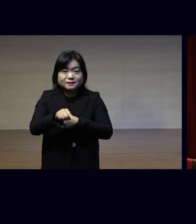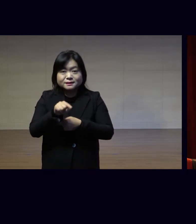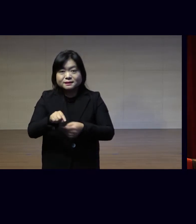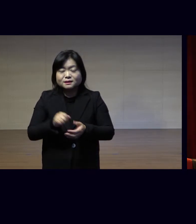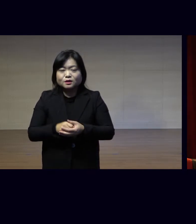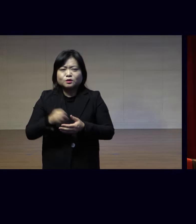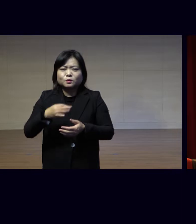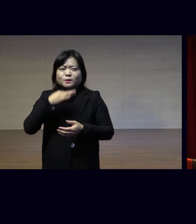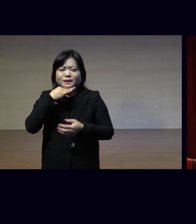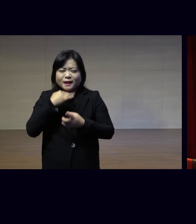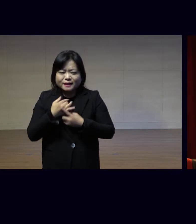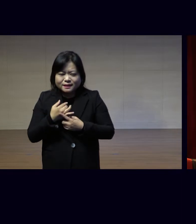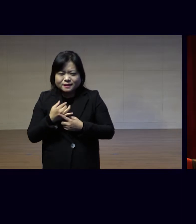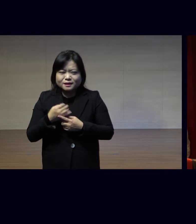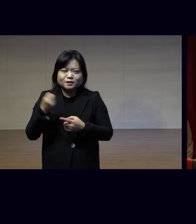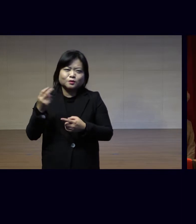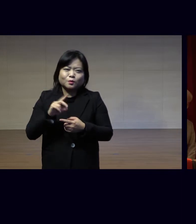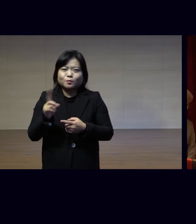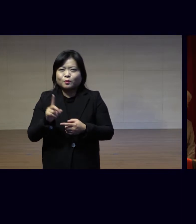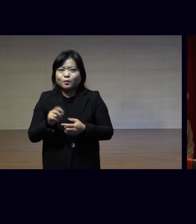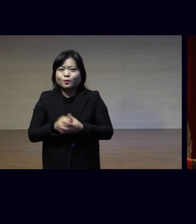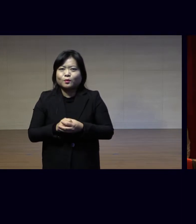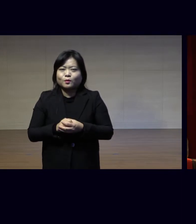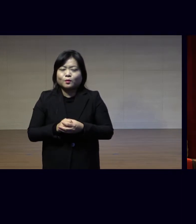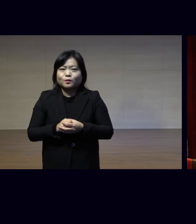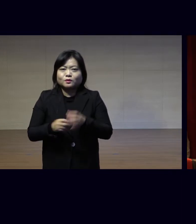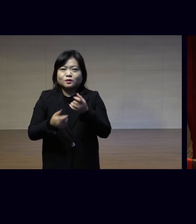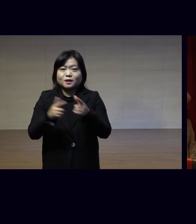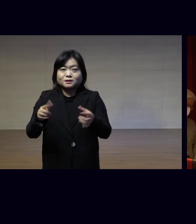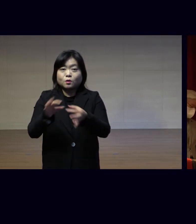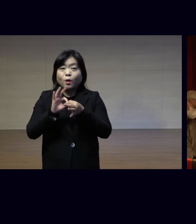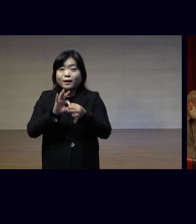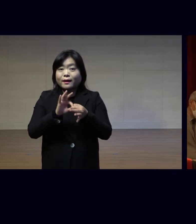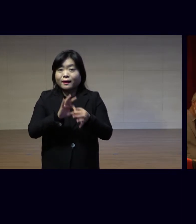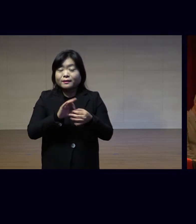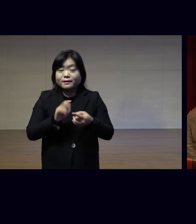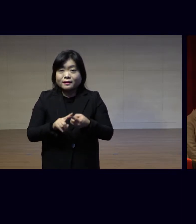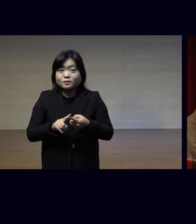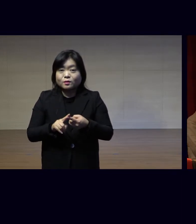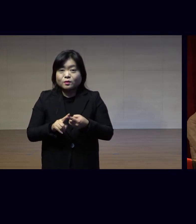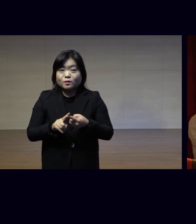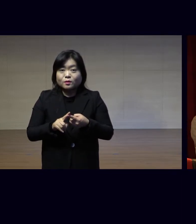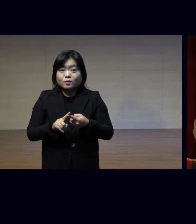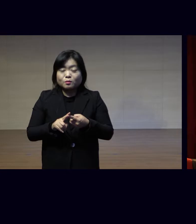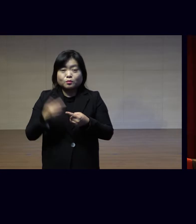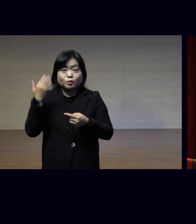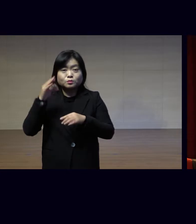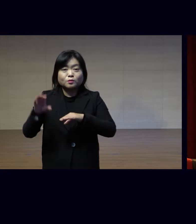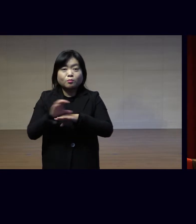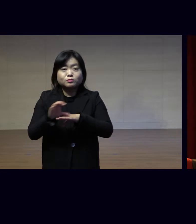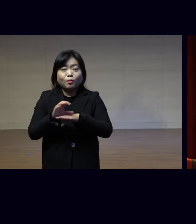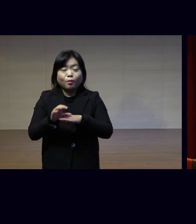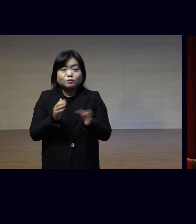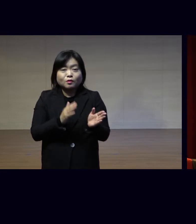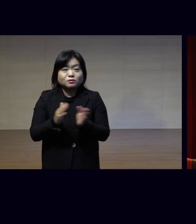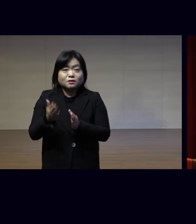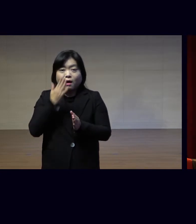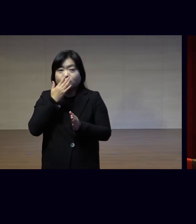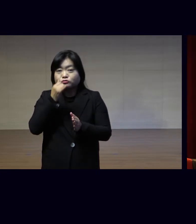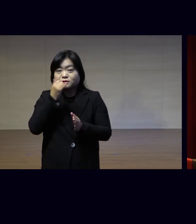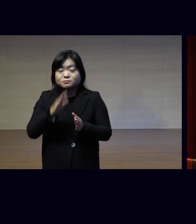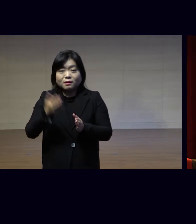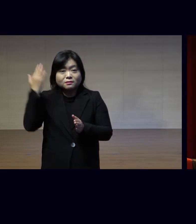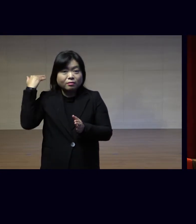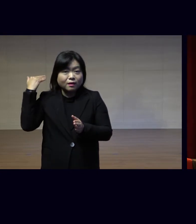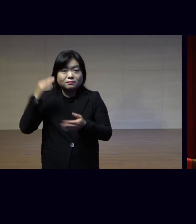뭐 나이라든지 또는 뭐 여러 가지 관계가 요즘 같으면 컴퓨터 같은 파일로 이렇게 정리를 하고 이렇게 할 텐데